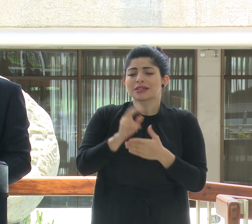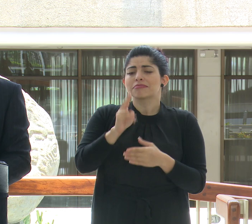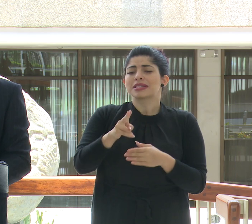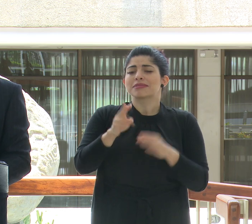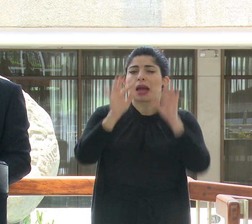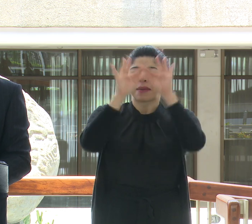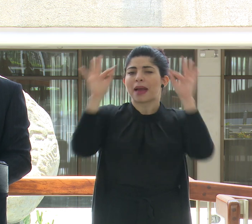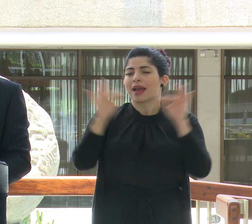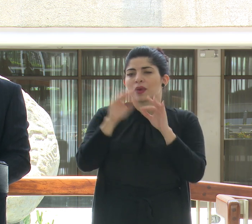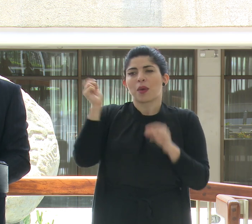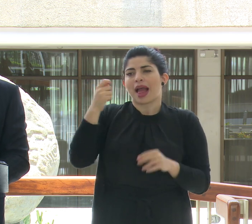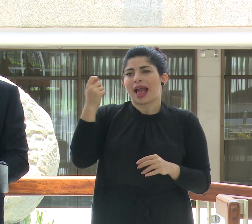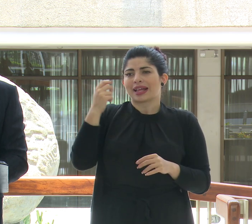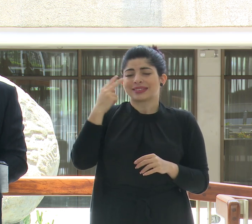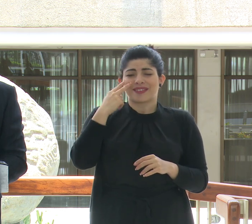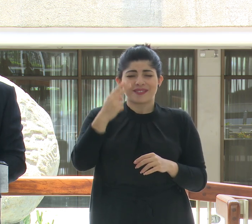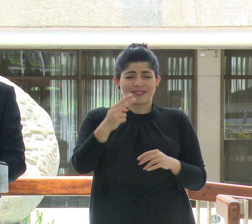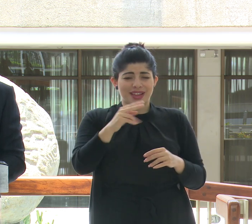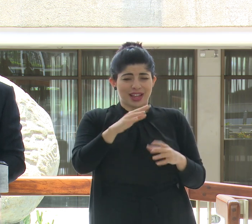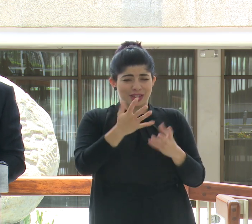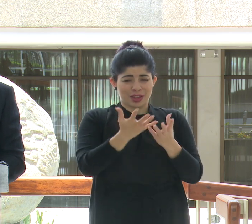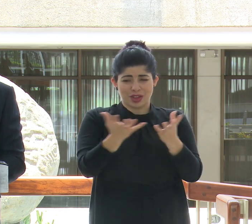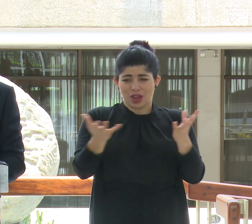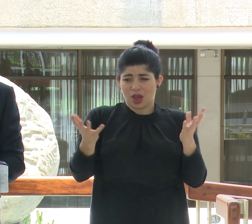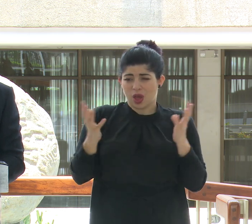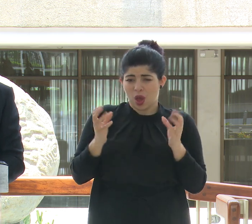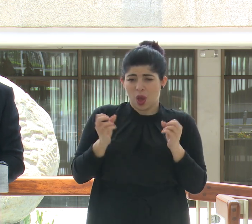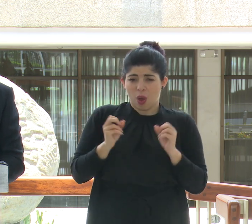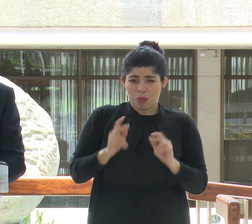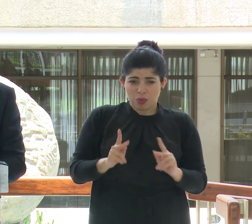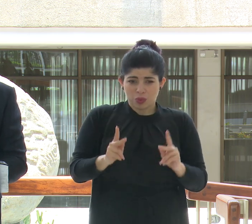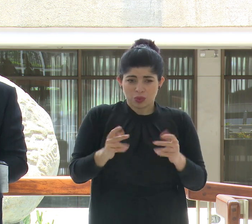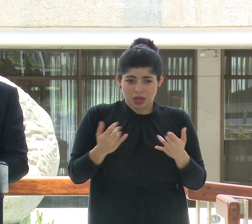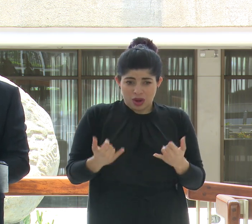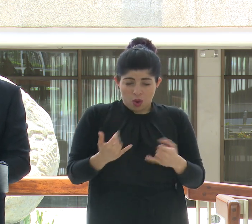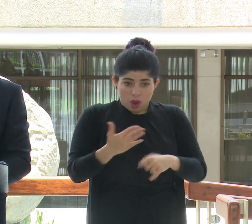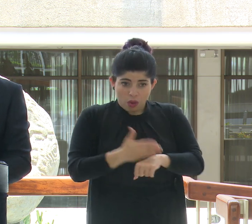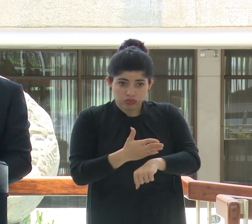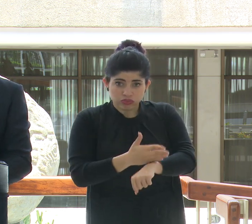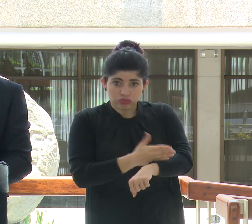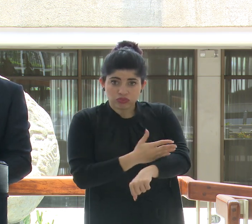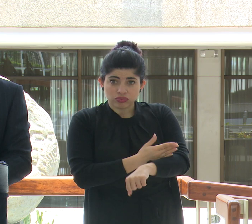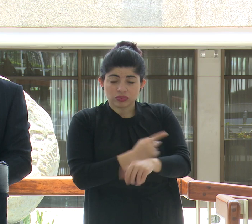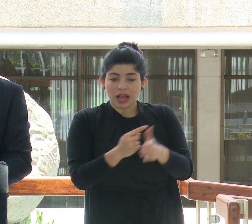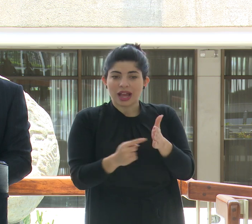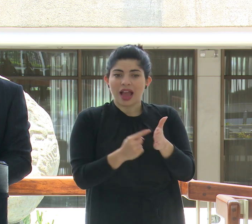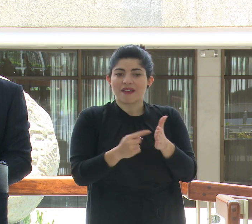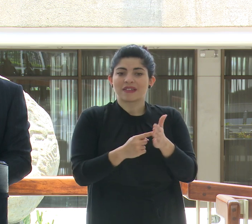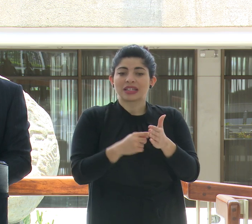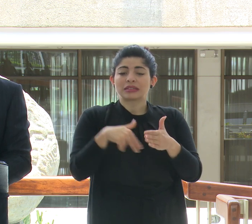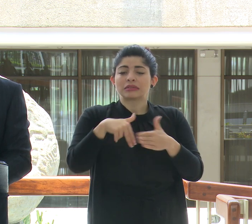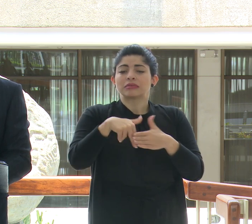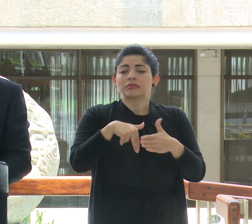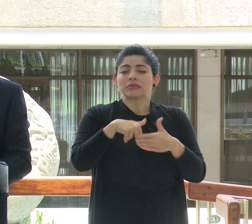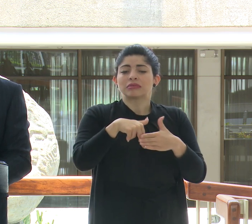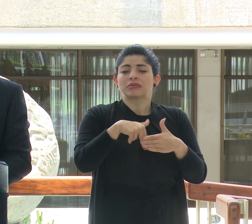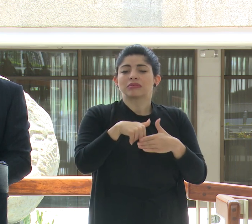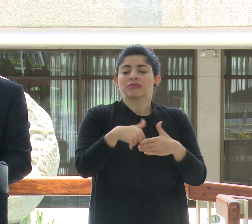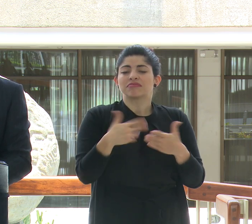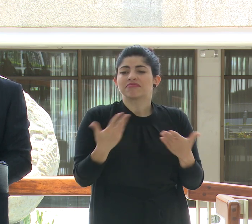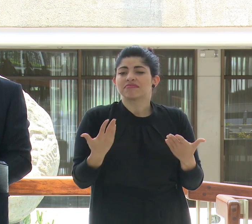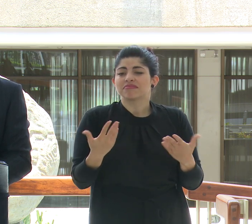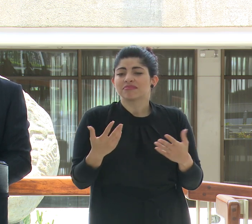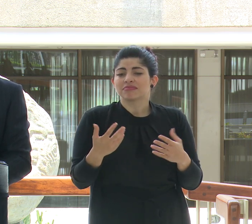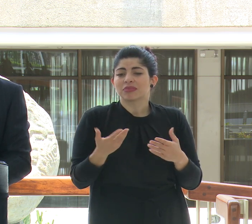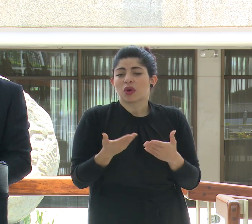imagen de Guanacaste, ver todo ese sentido de posibilidad y lo que estamos avanzando, y a veces lo que nos detiene son cosas,